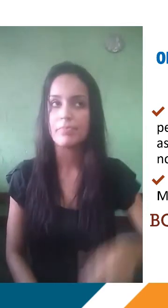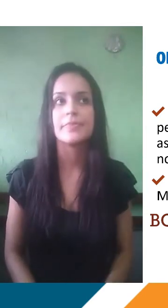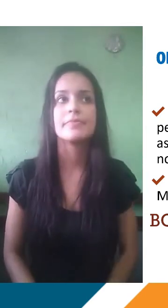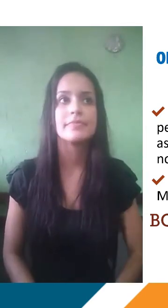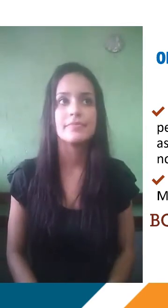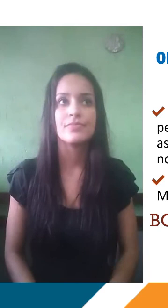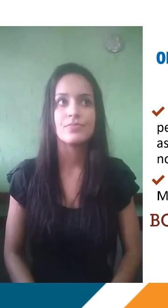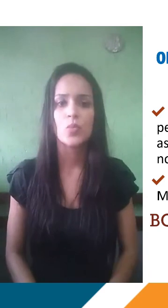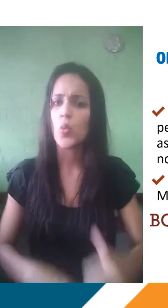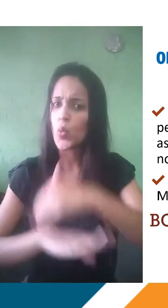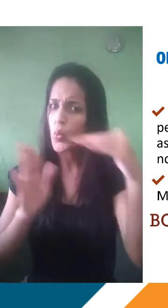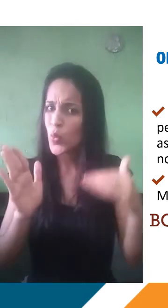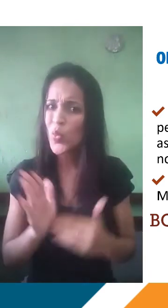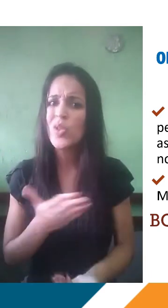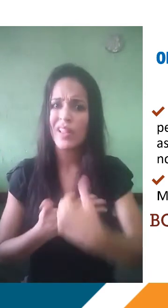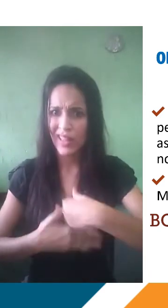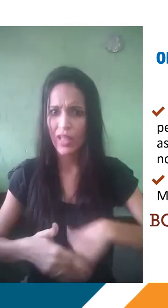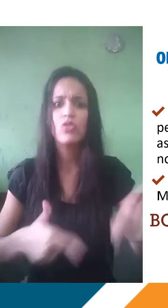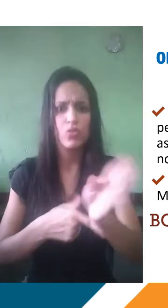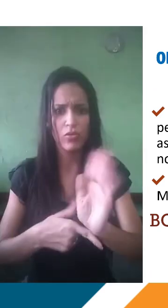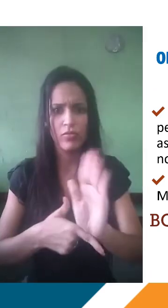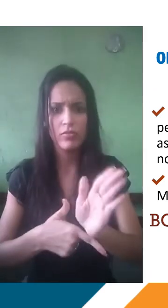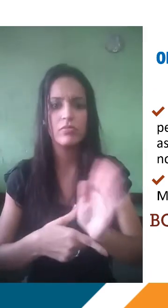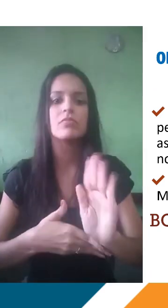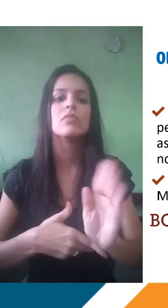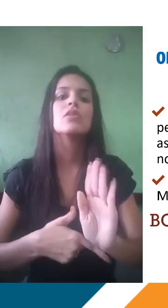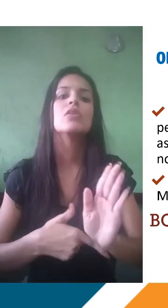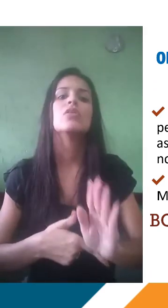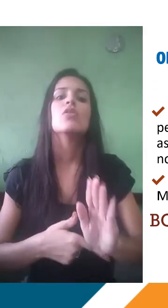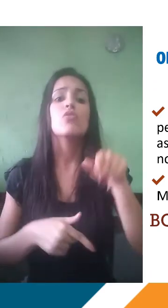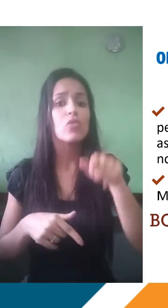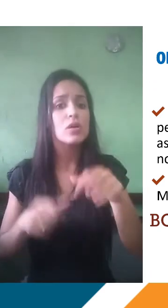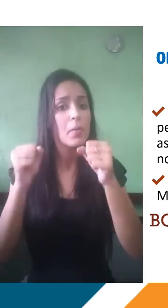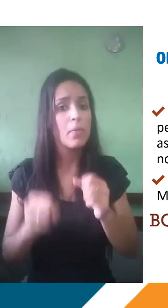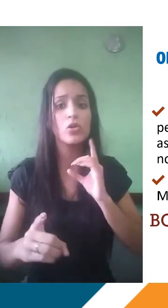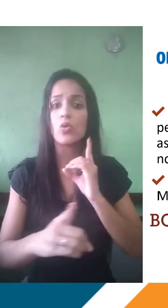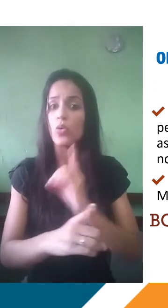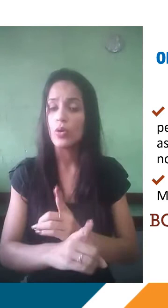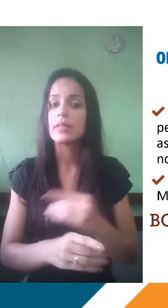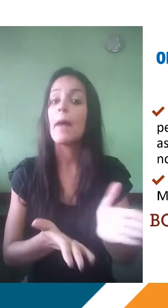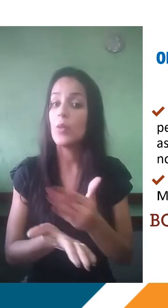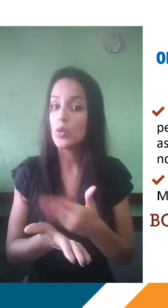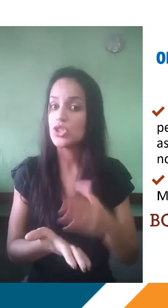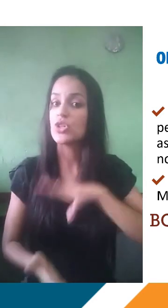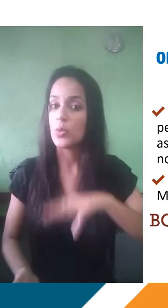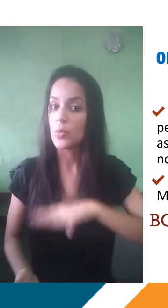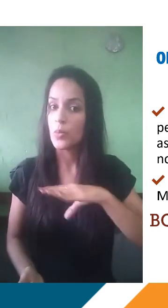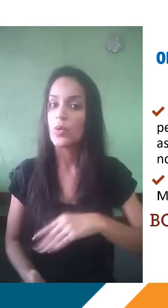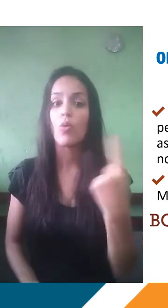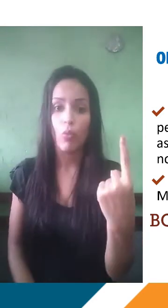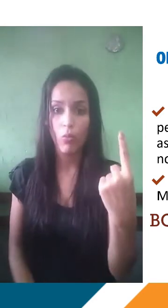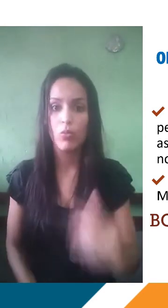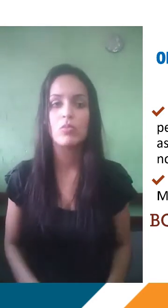tratados nesse vídeo Podem ser estudados pela releitura de sua postila de módulo 1, língua portuguesa E pela assistência